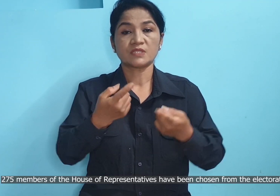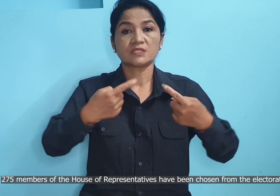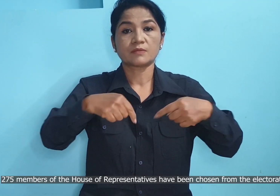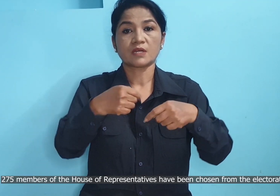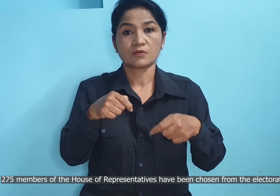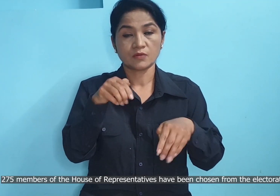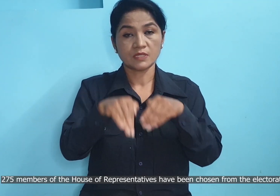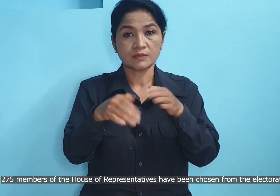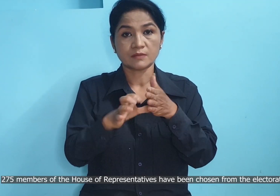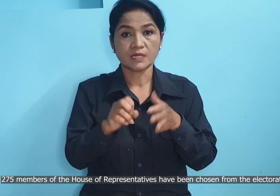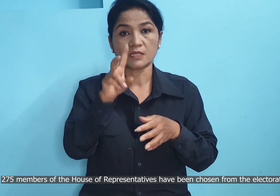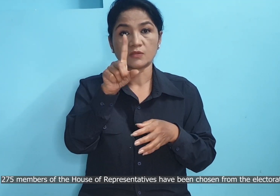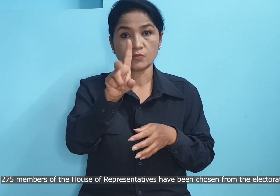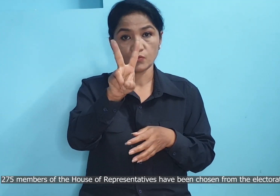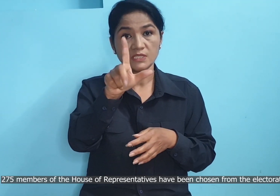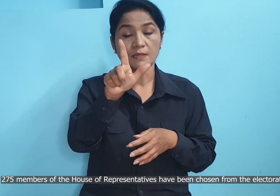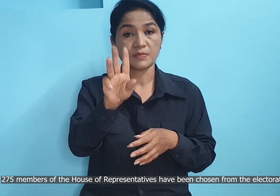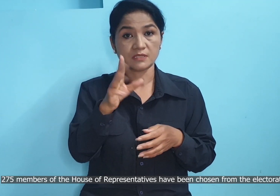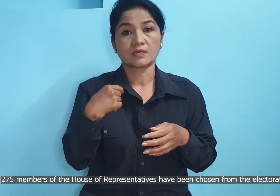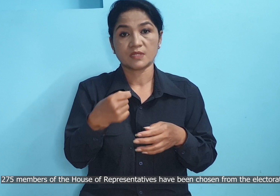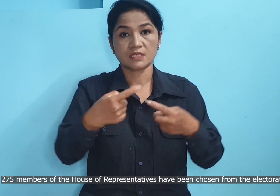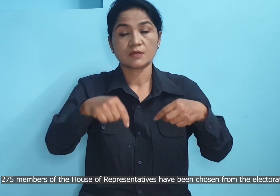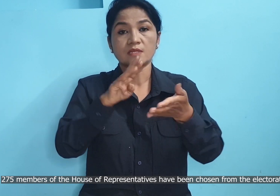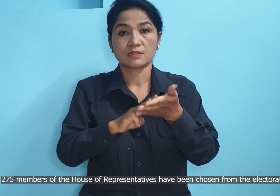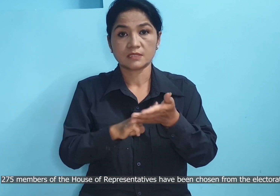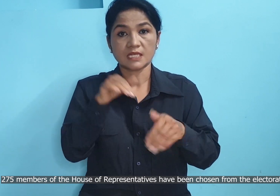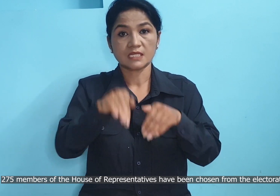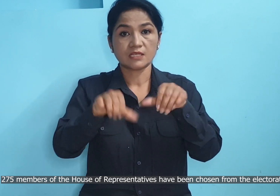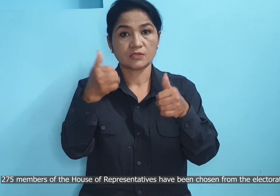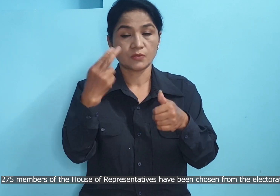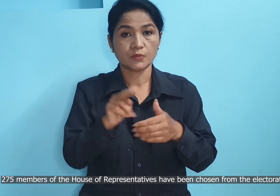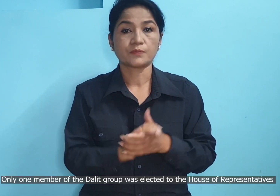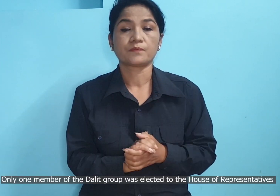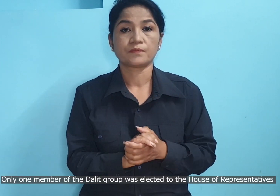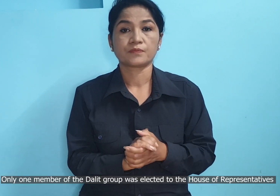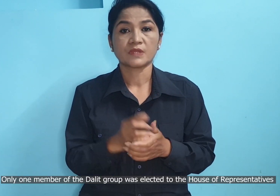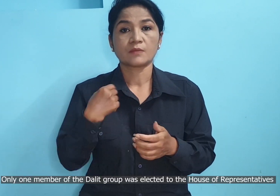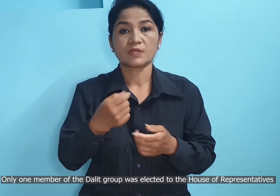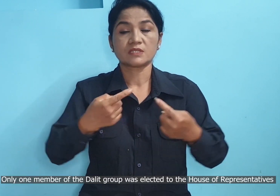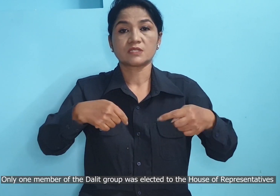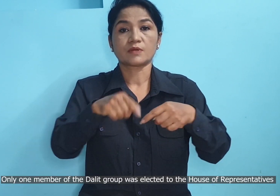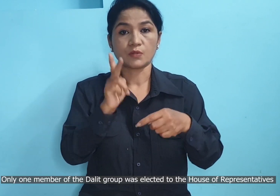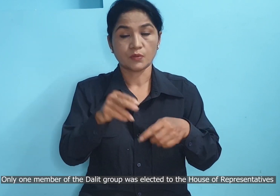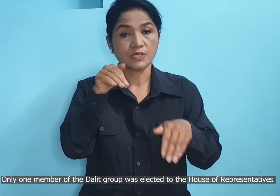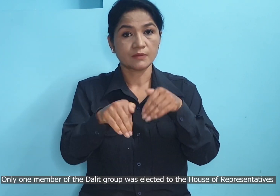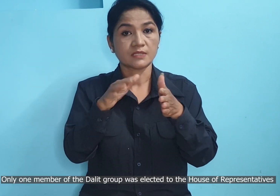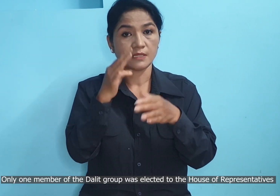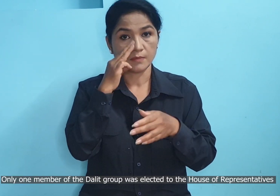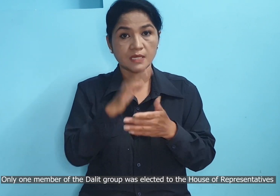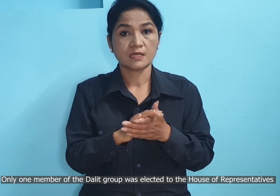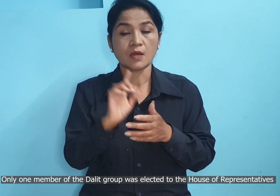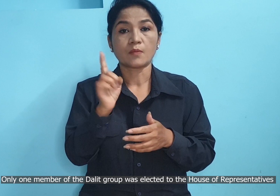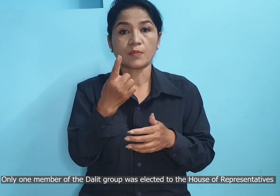प्रतिनिधि सभाको निर्वाचनबाट 275 जना प्रतिनिधि सभा सदस्य निर्वाचित भएका छन्। प्रतिनिधि सभाको यो